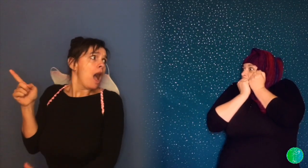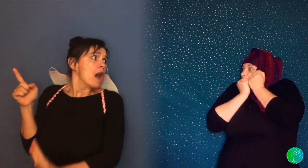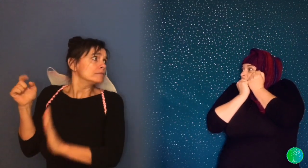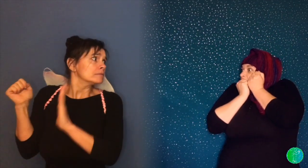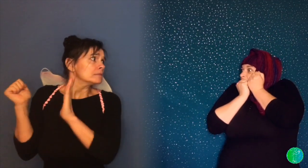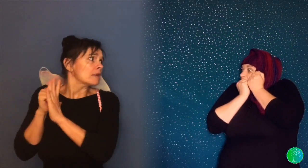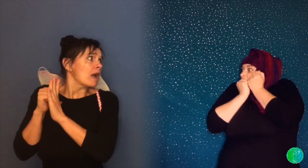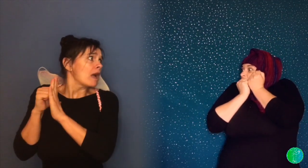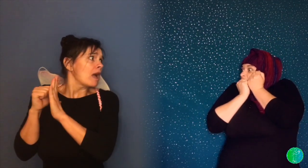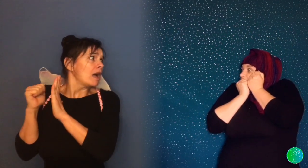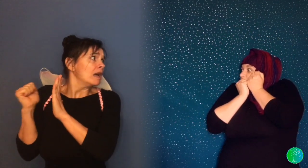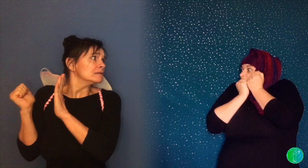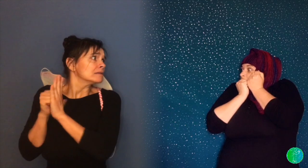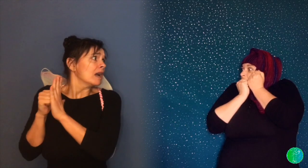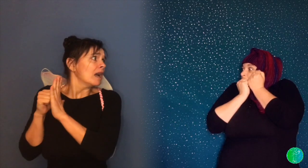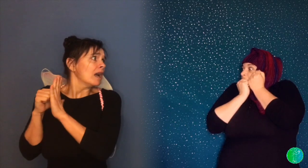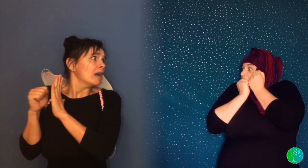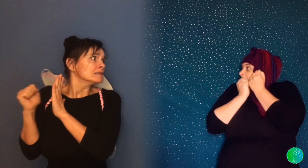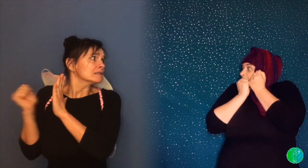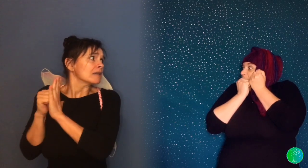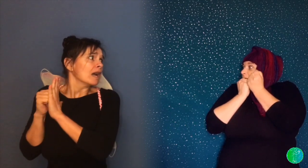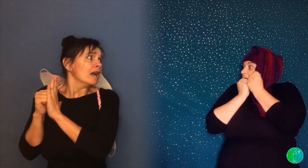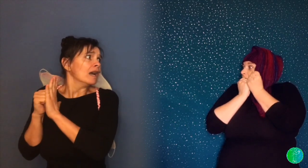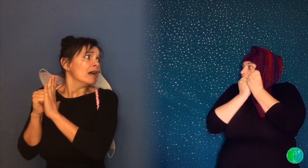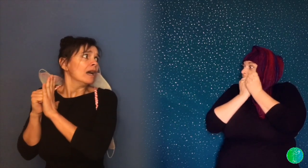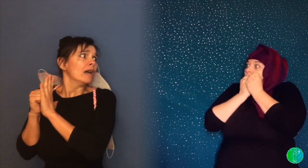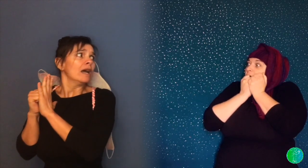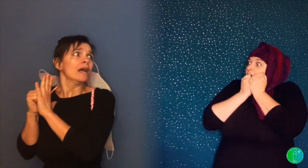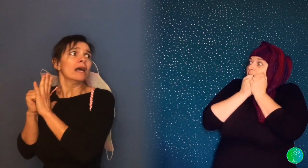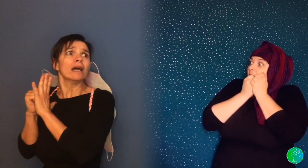Gomez et Hortense sursautent. La porte de la roulotte